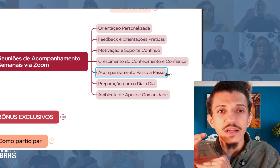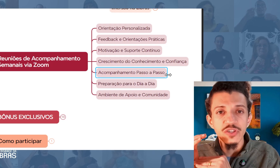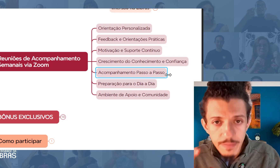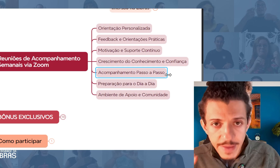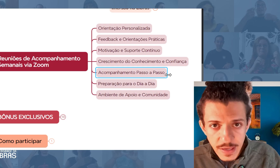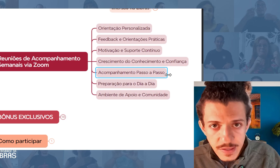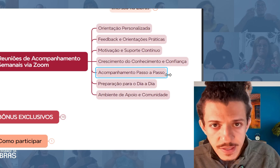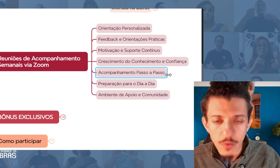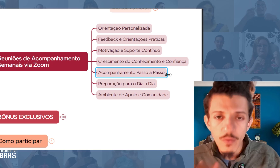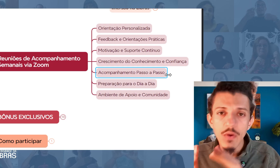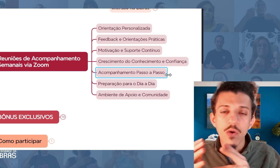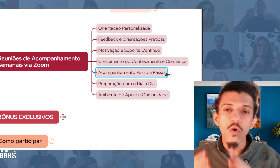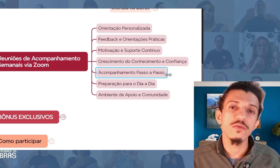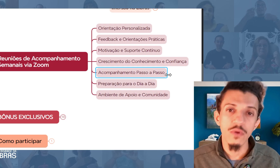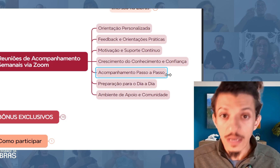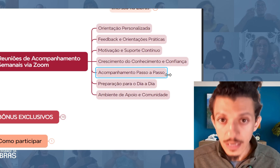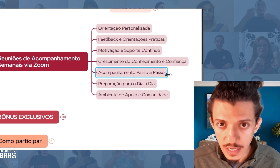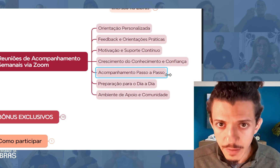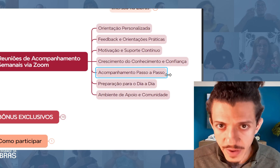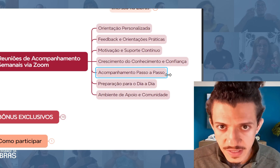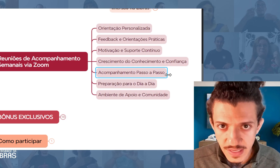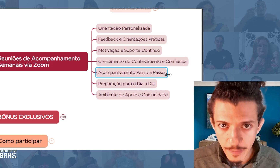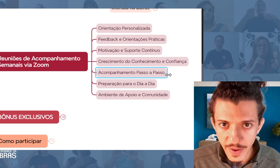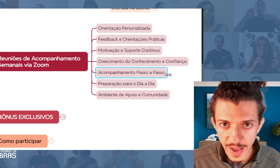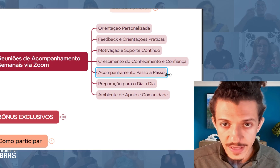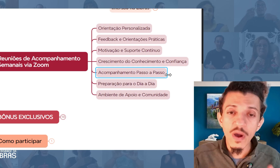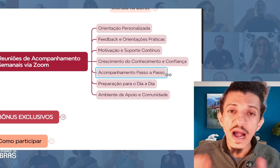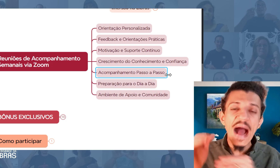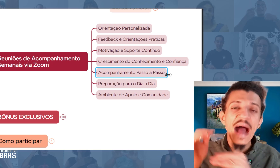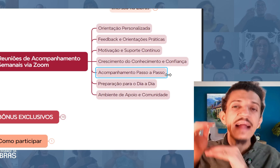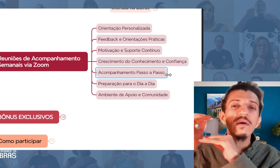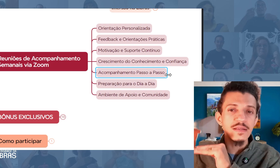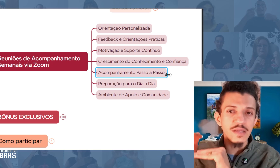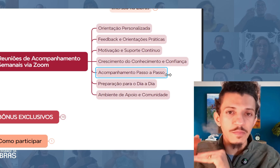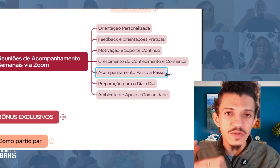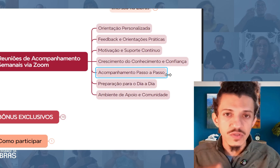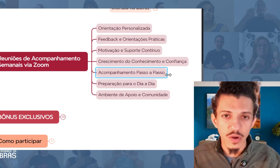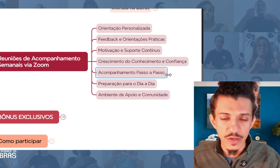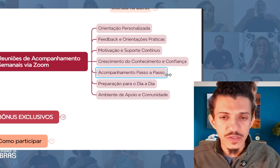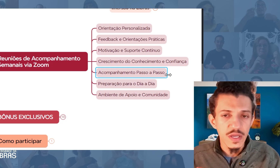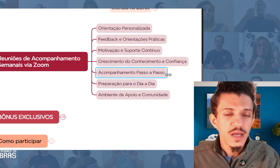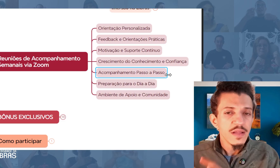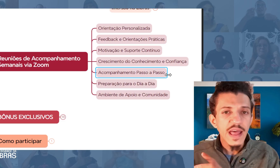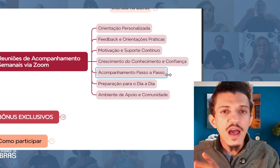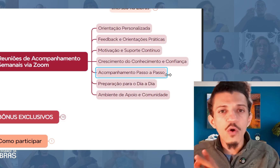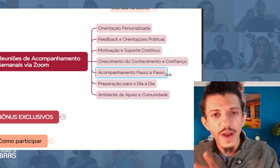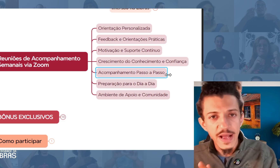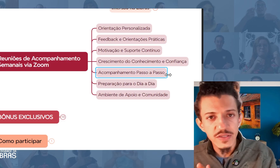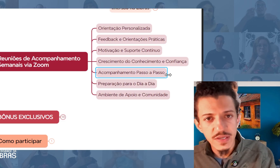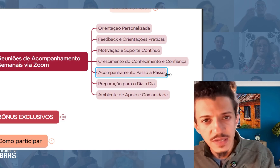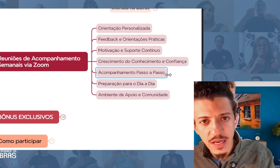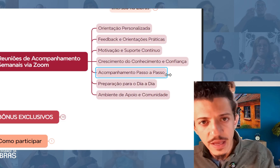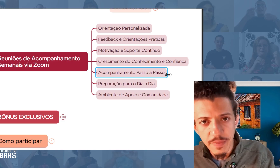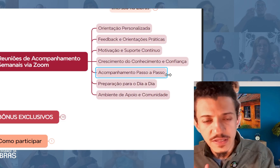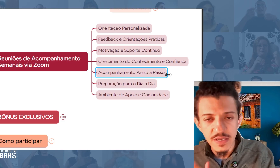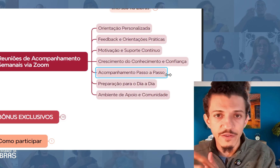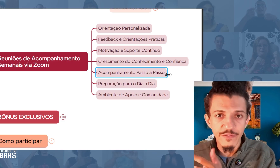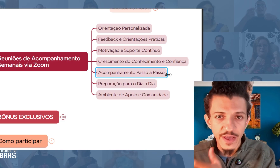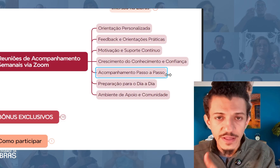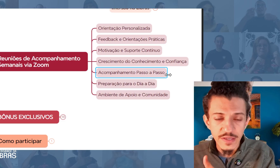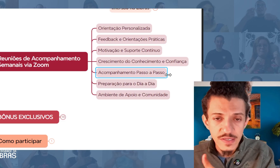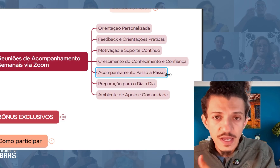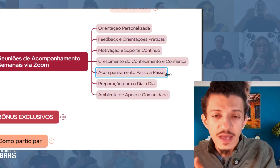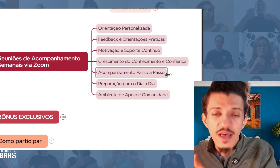de imersão com o método Libras na Prática. Então, cada um daqueles episódios tem algumas práticas em Libras que vão ser